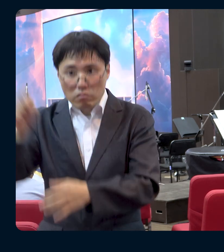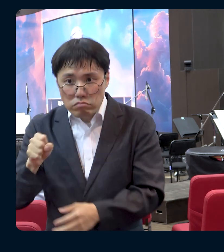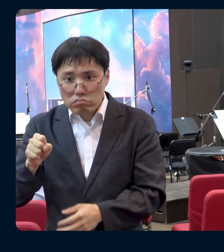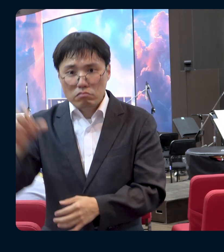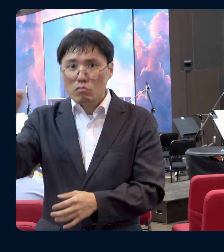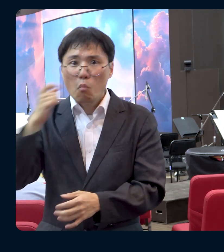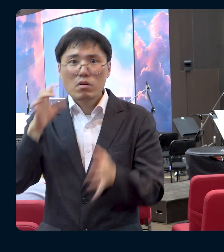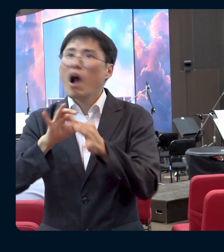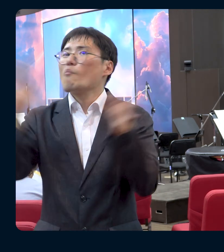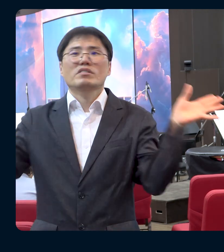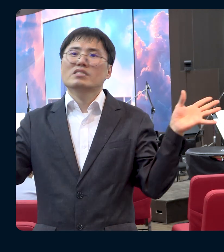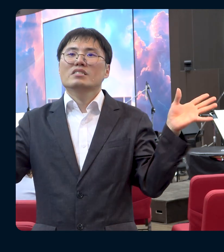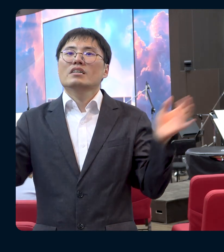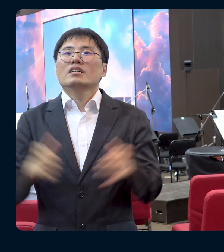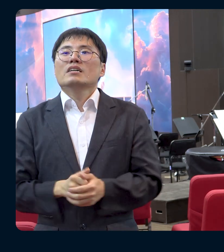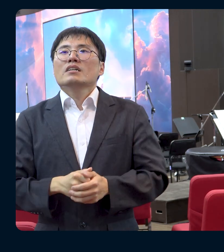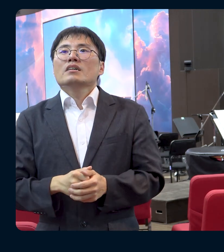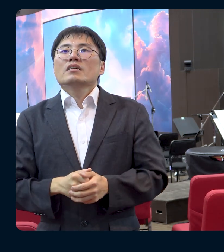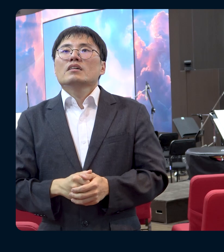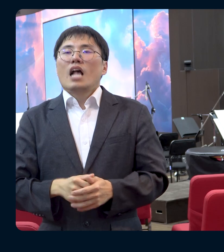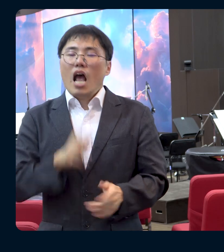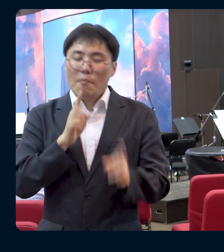때를 얻든지 못 얻든지